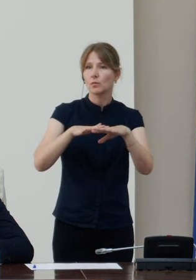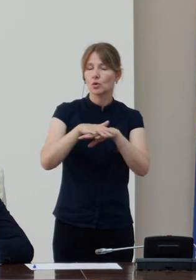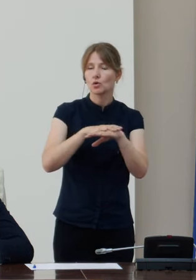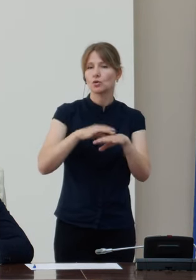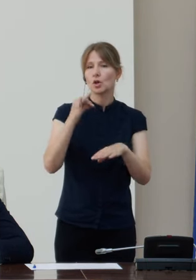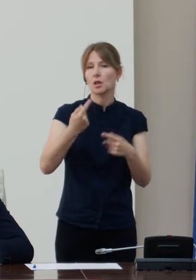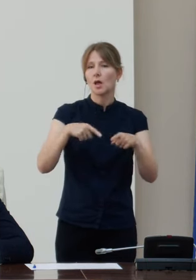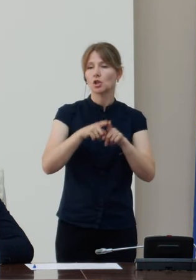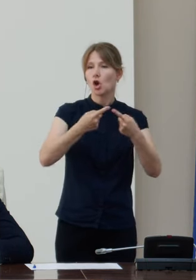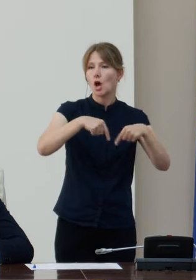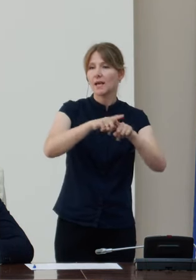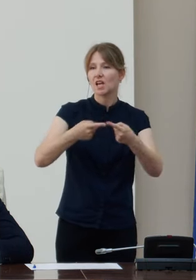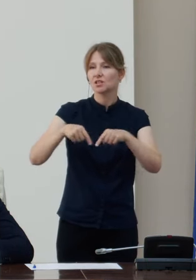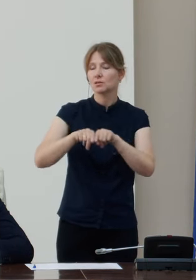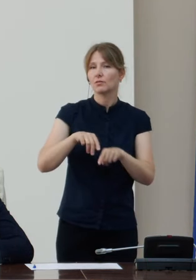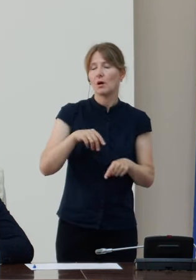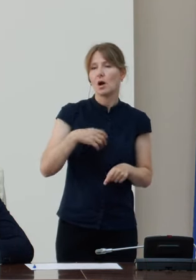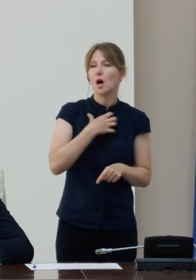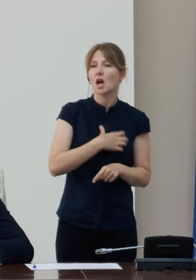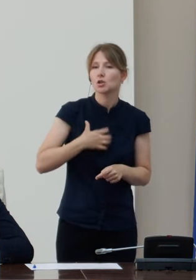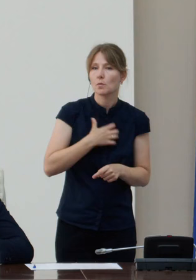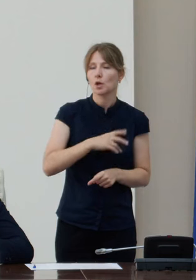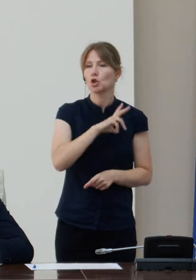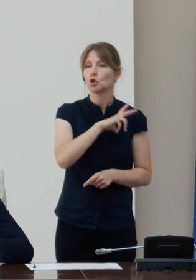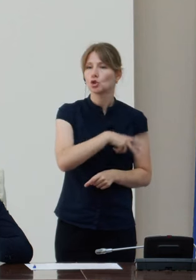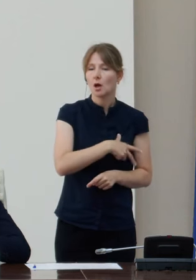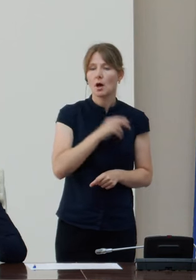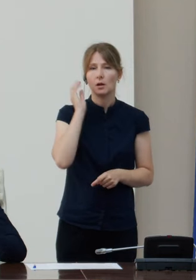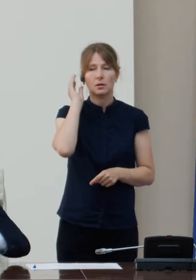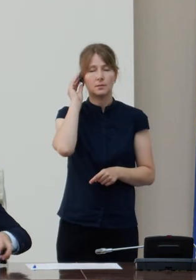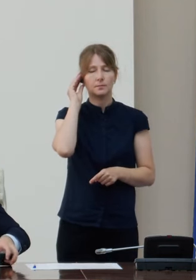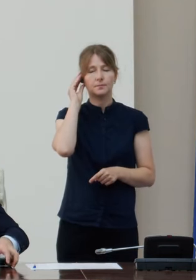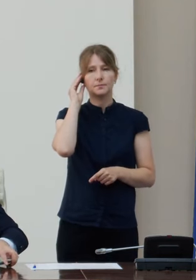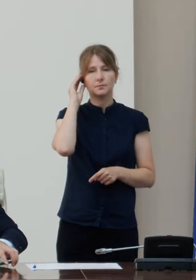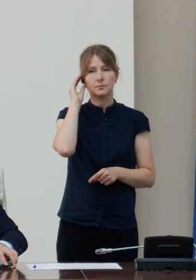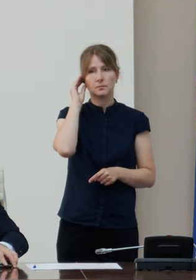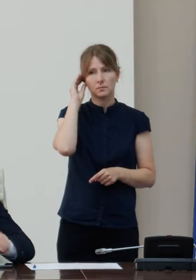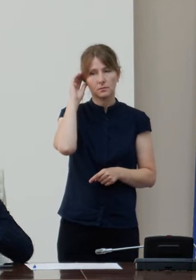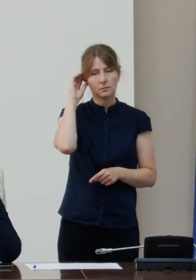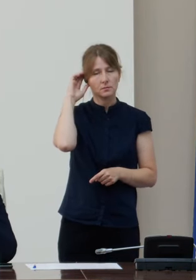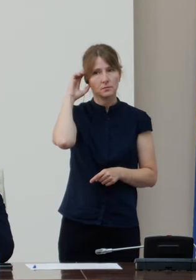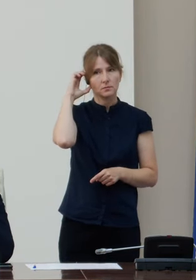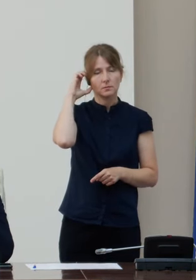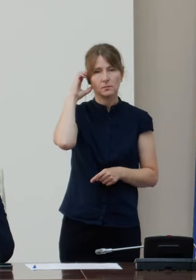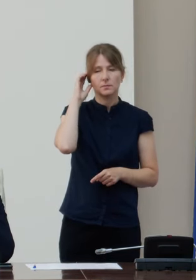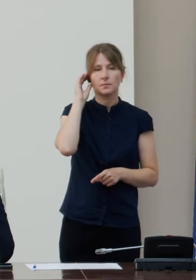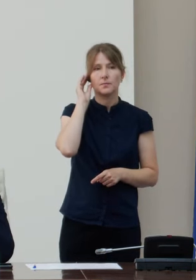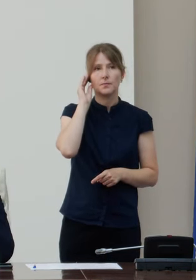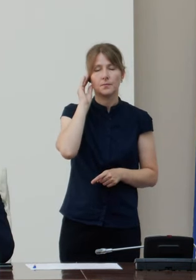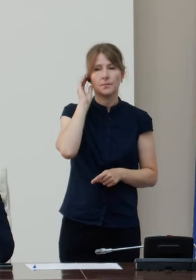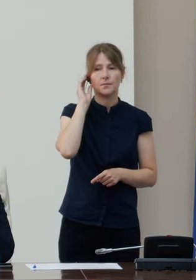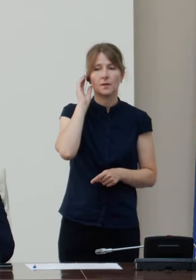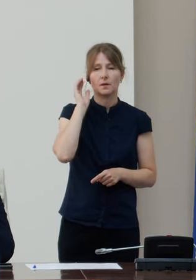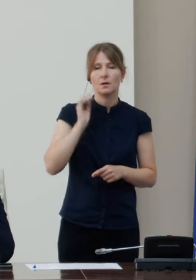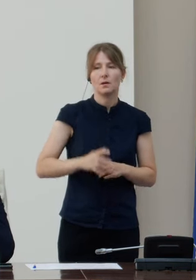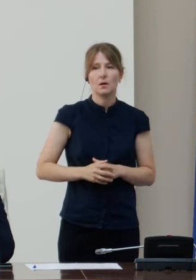cu agențiile teritoriale de asistență socială și care include echipe multidisciplinare. Programul de instruire include cele mai importante subiecte